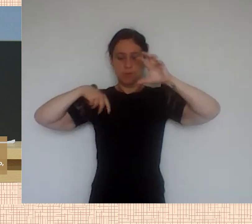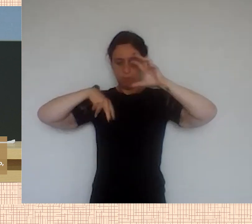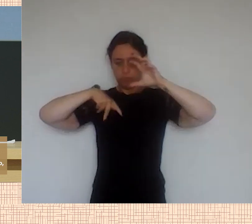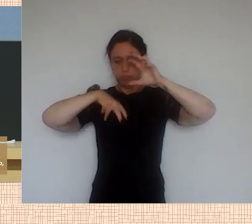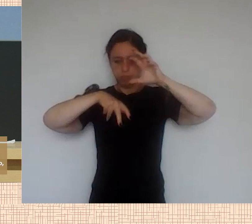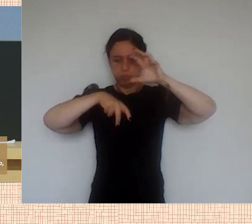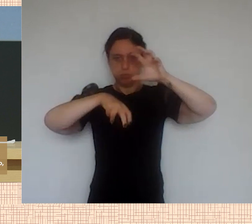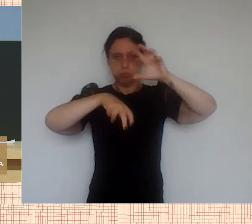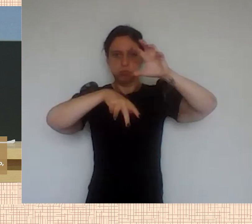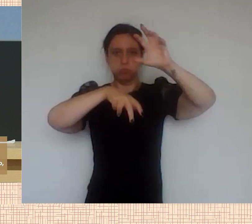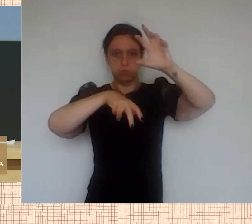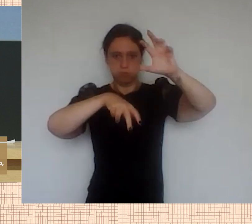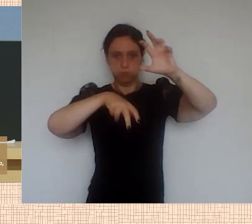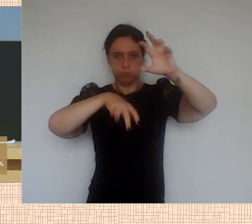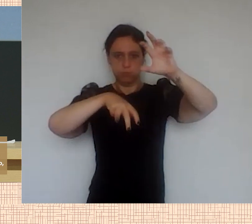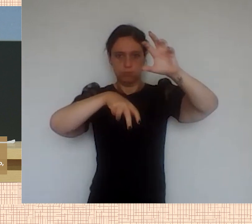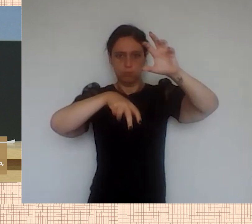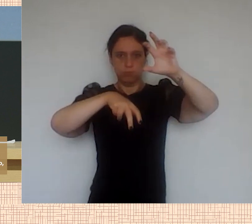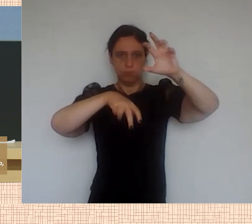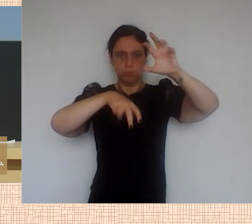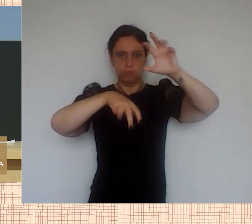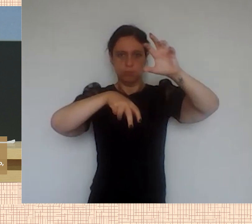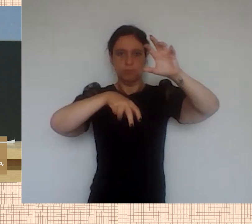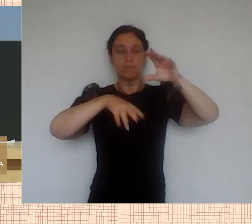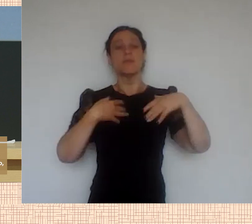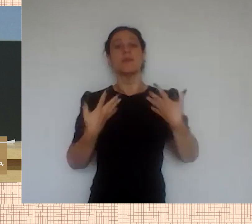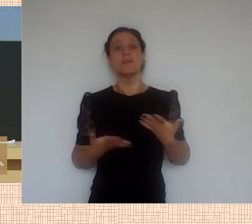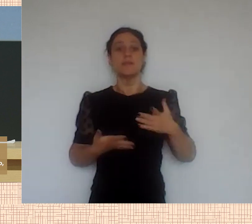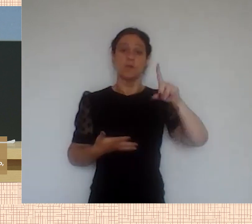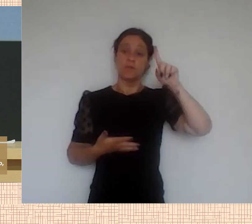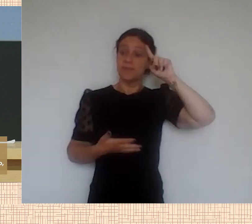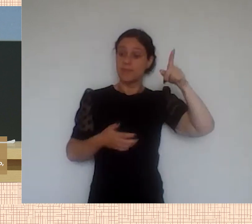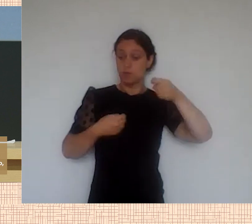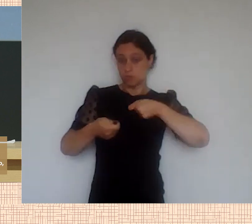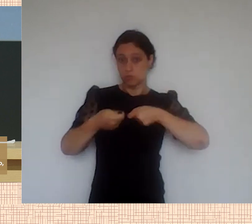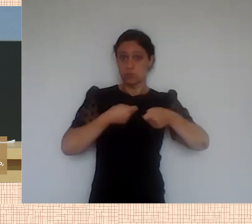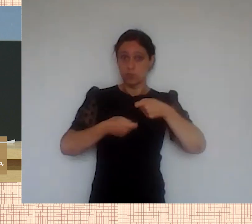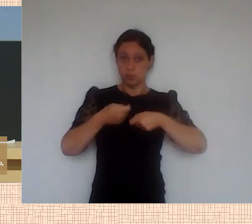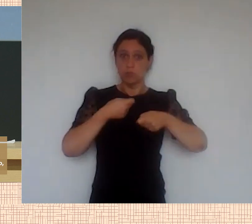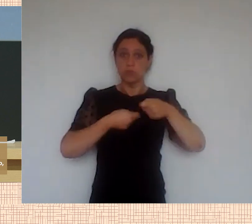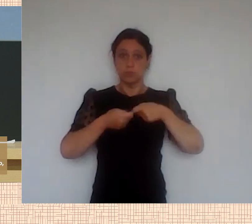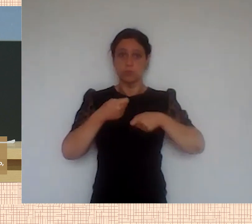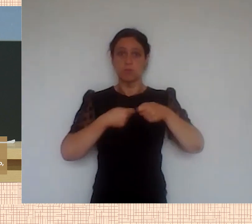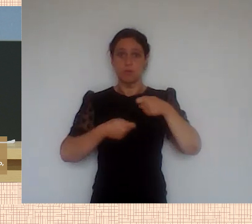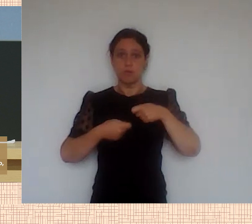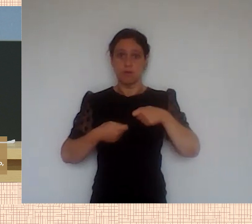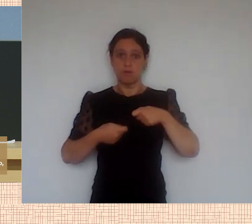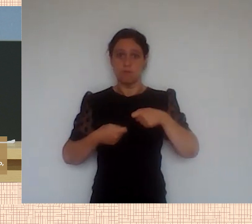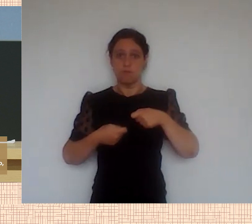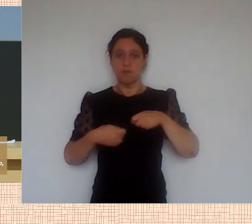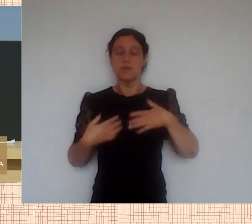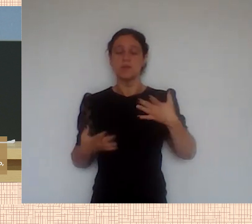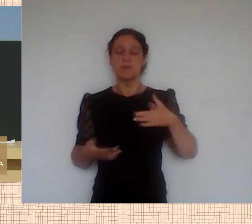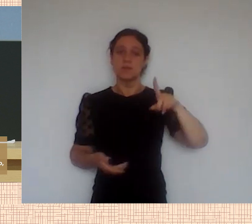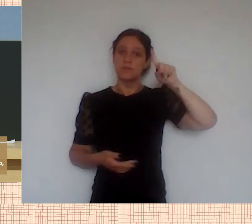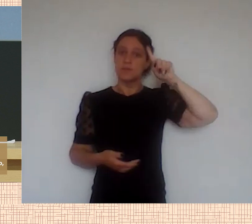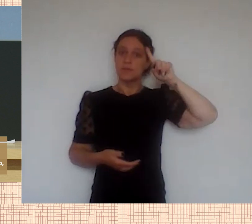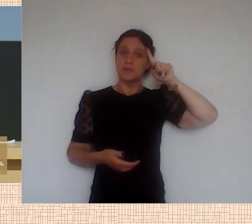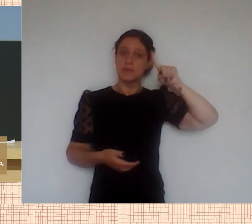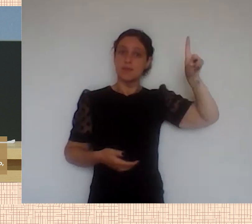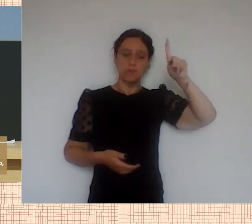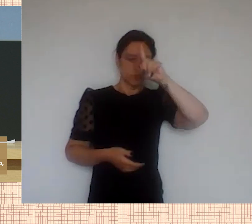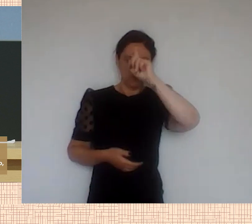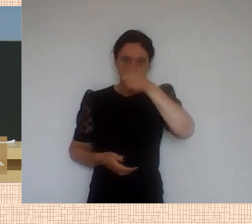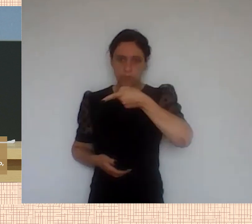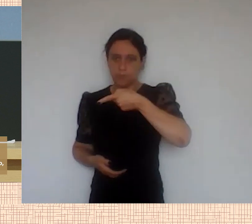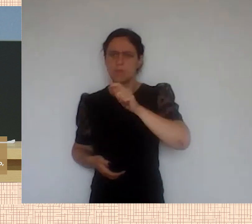segundo o mandado do Senhor. Então quem manda aqui? É Deus, é o Senhor. E segundo o mandado do Senhor, os filhos de